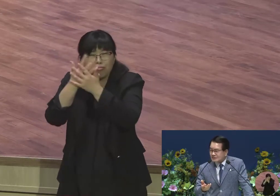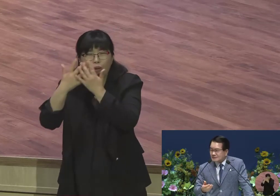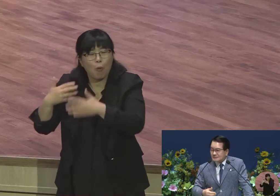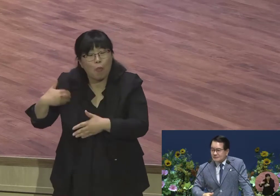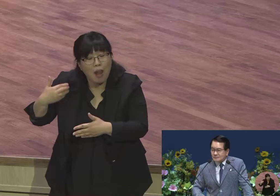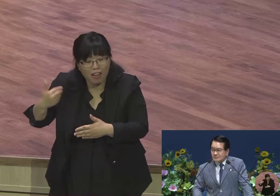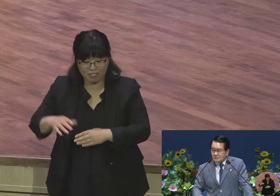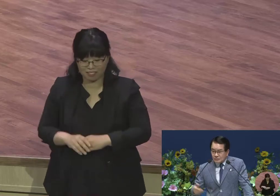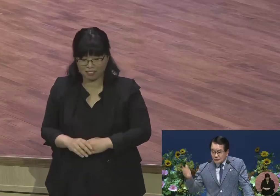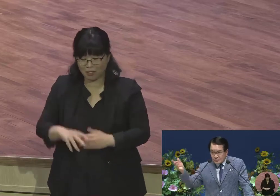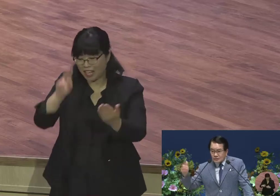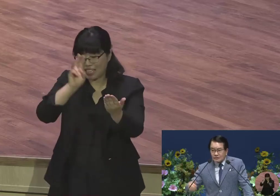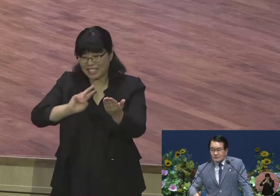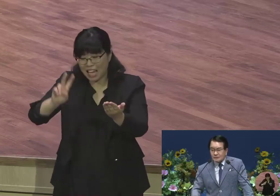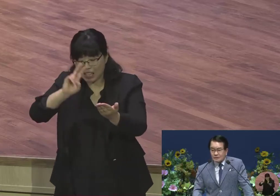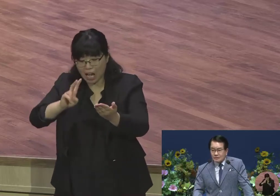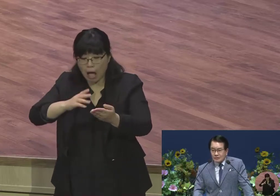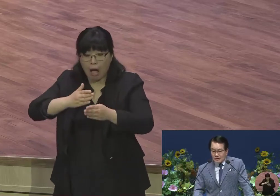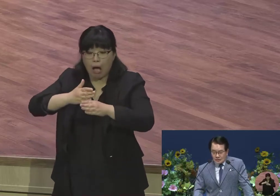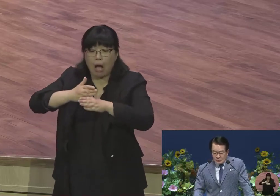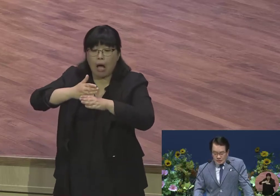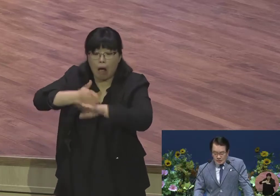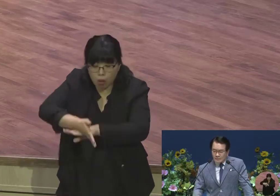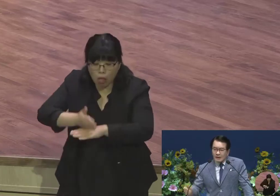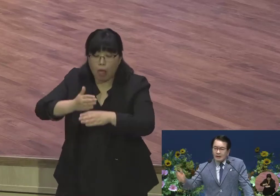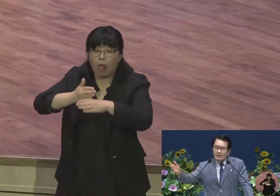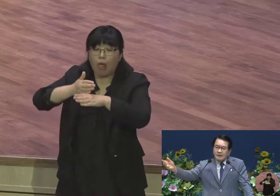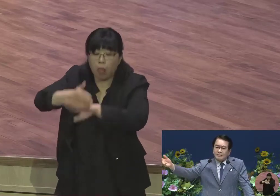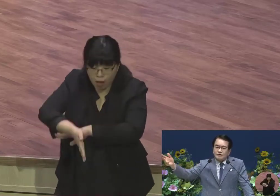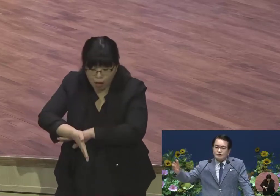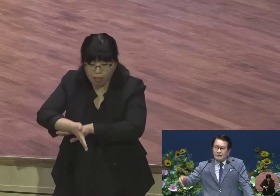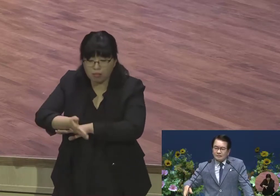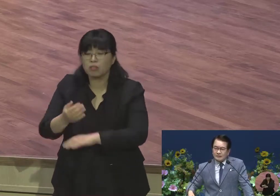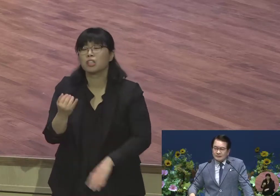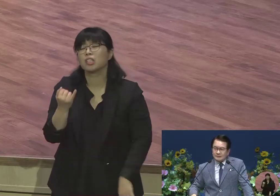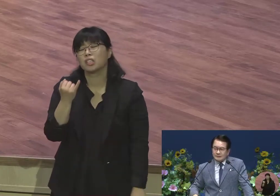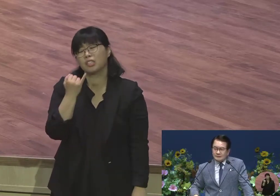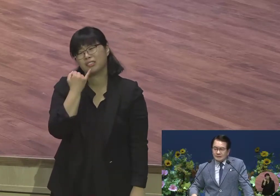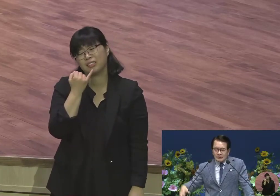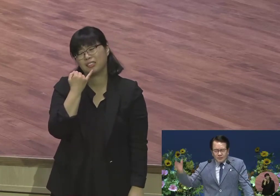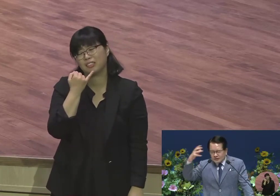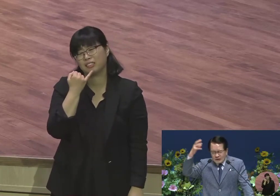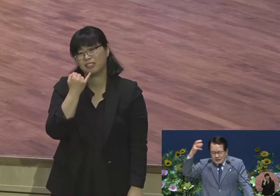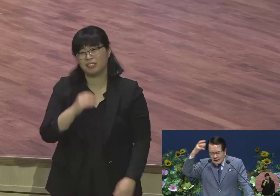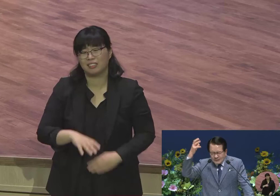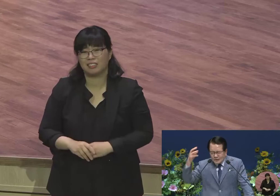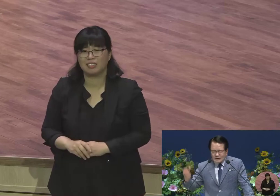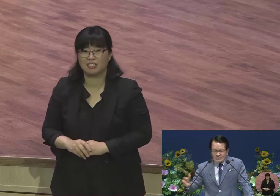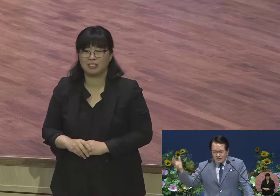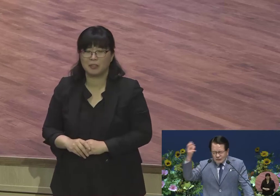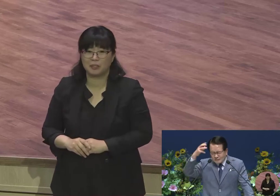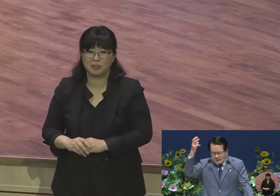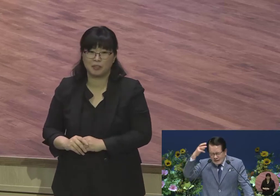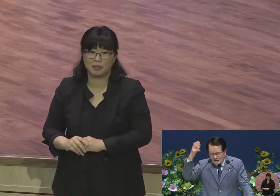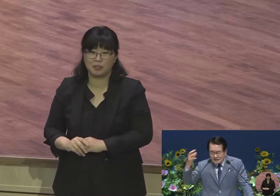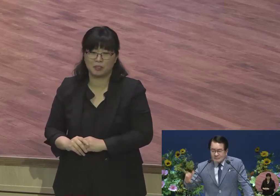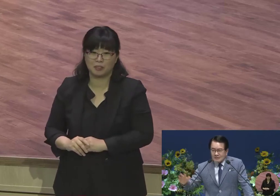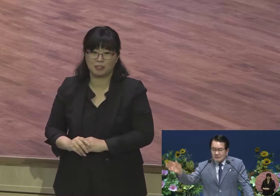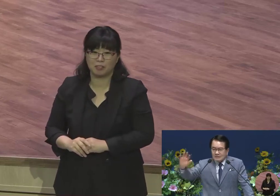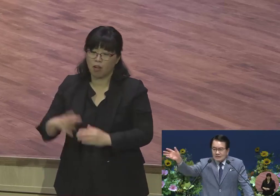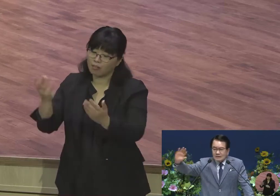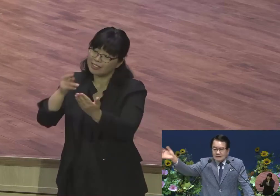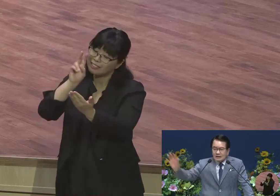싶었어 그게 얼마나 마음이 순수합니까 머리 복잡하고 세상 욕심